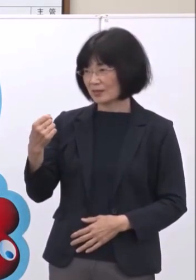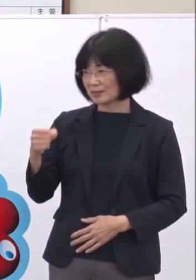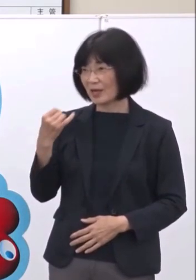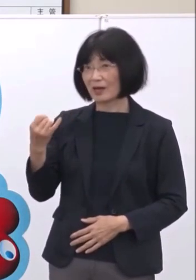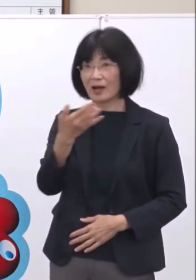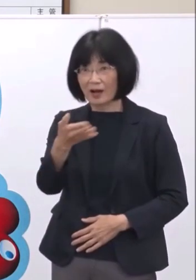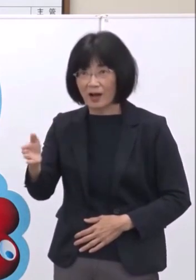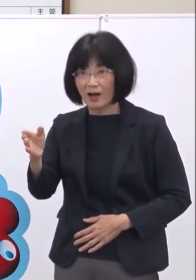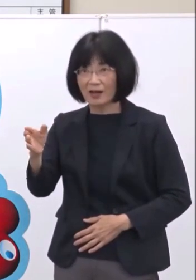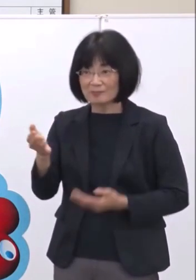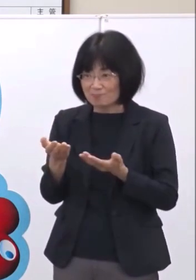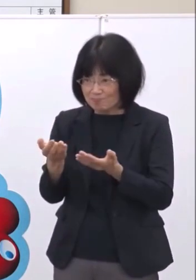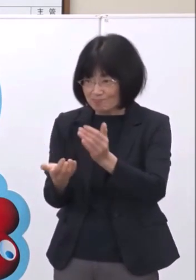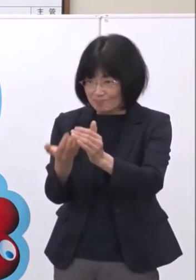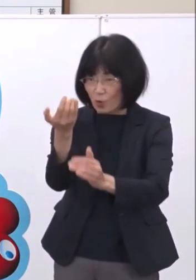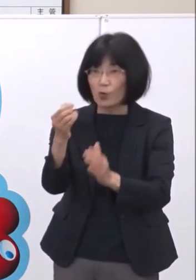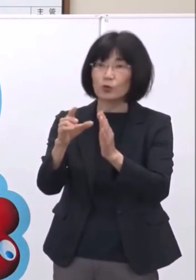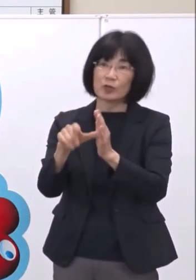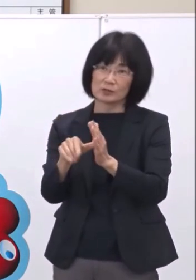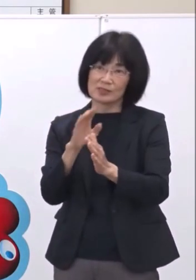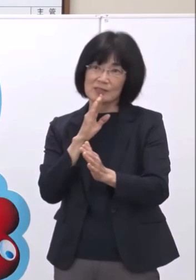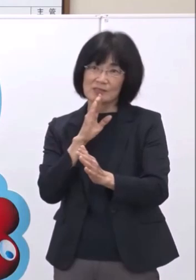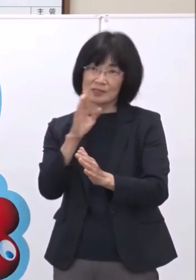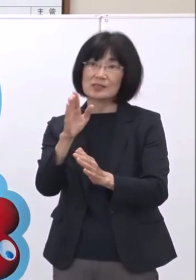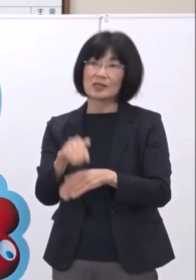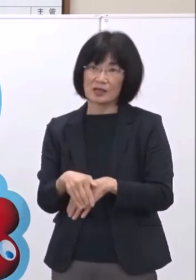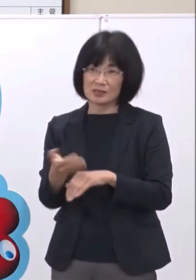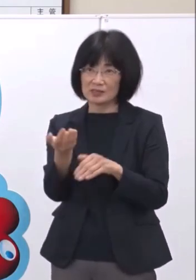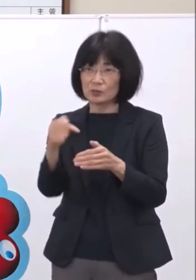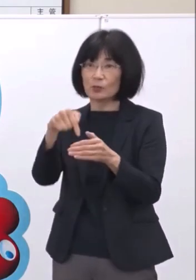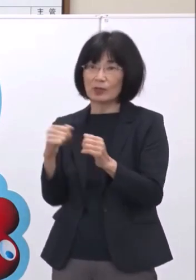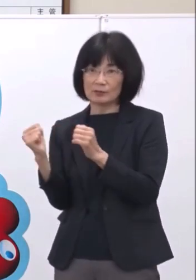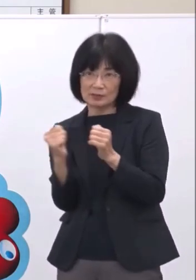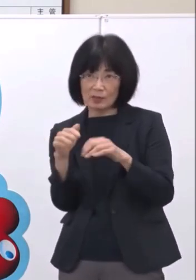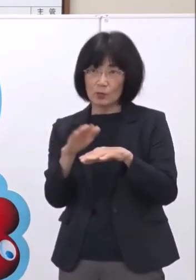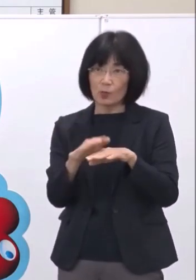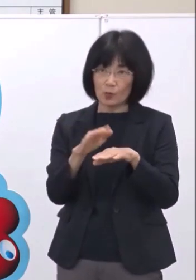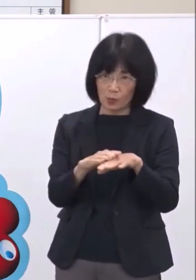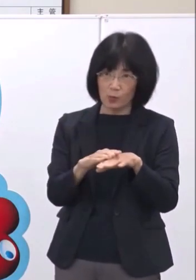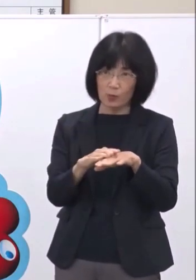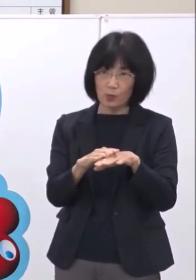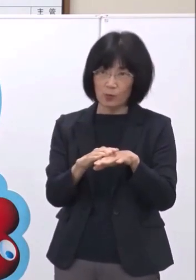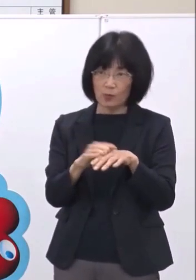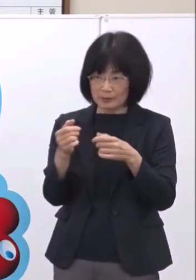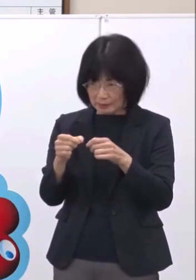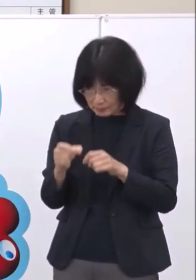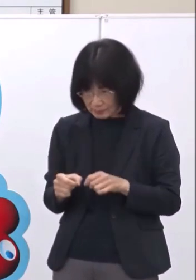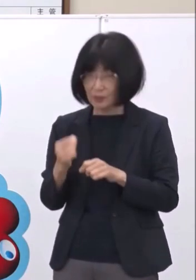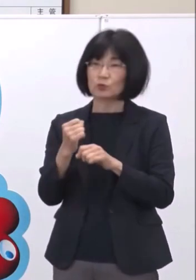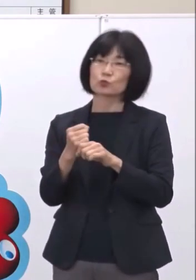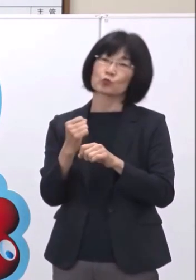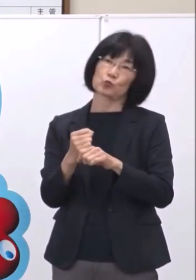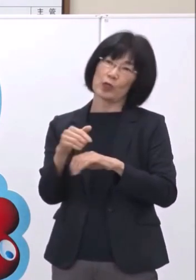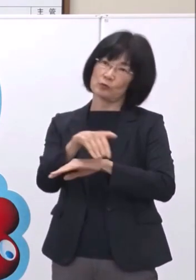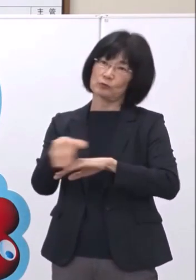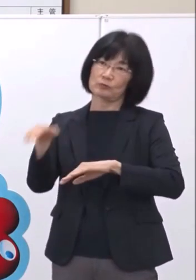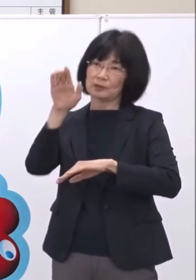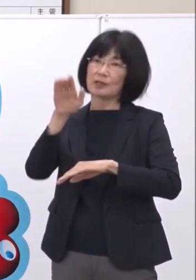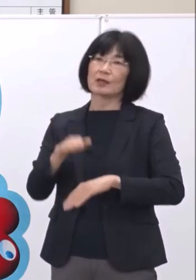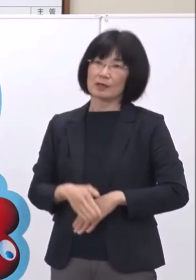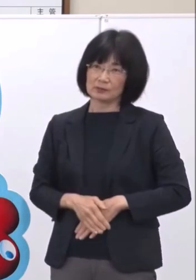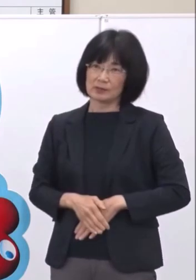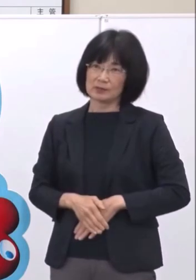に、まあ、実際にこう島内でどう避難するかというのを詳細に作られているものだと認識してますので、